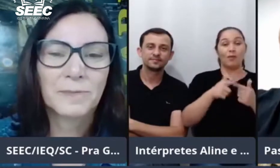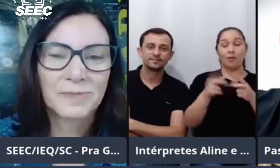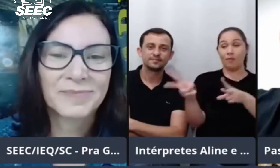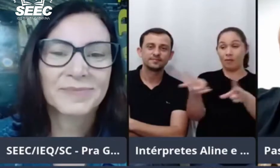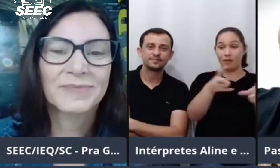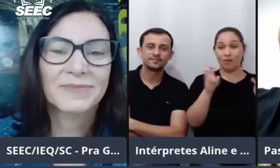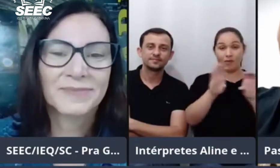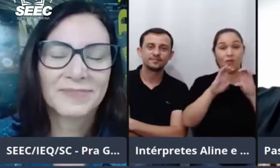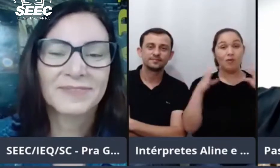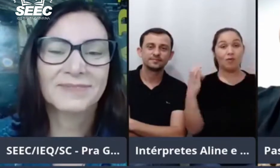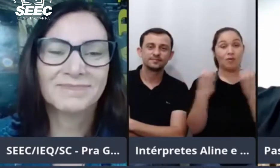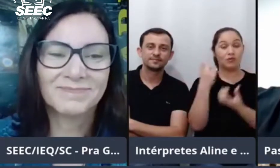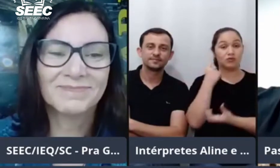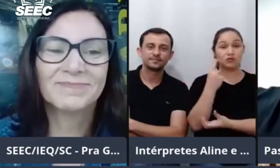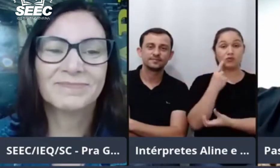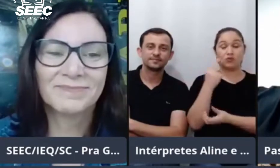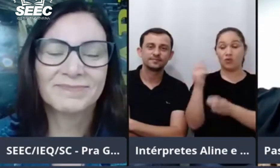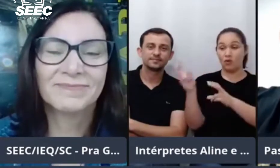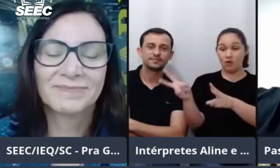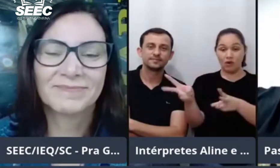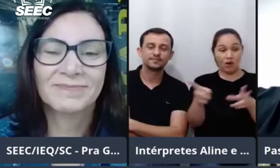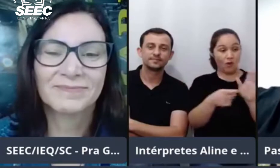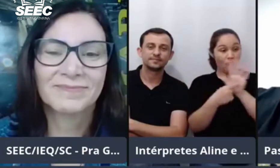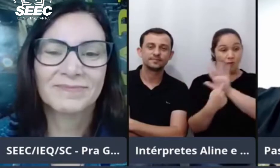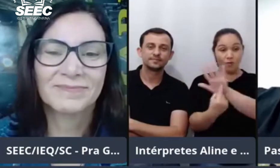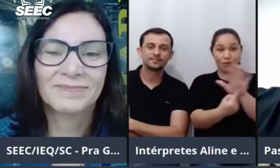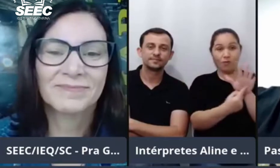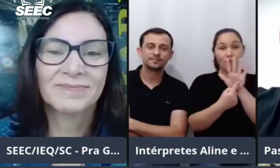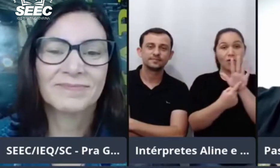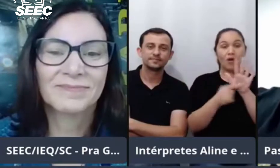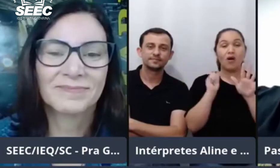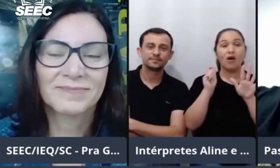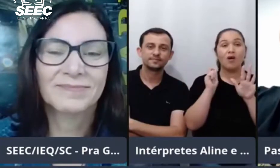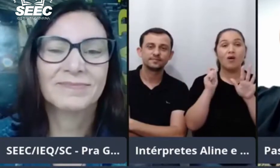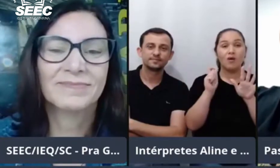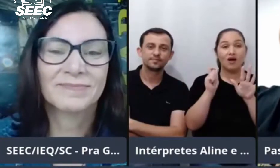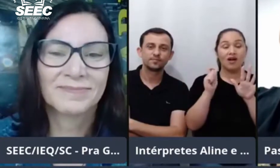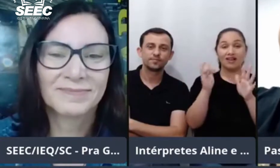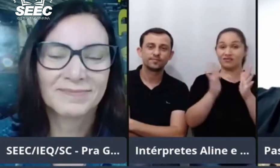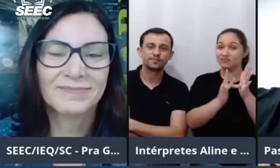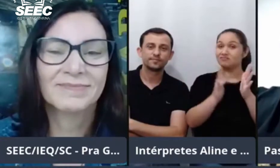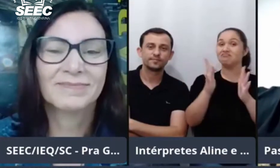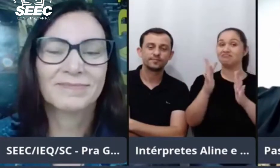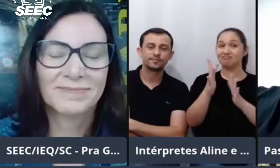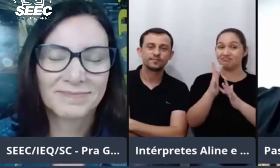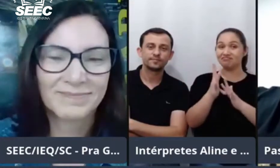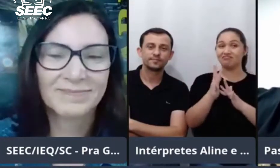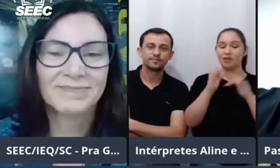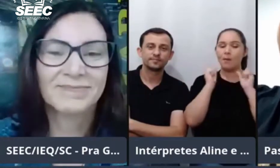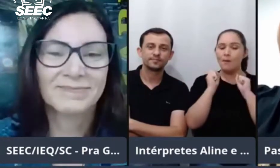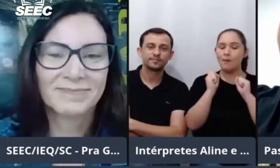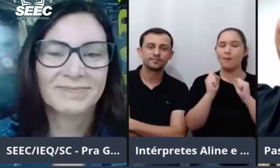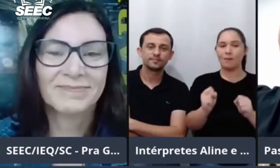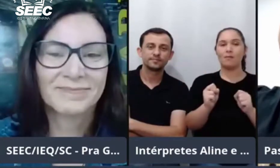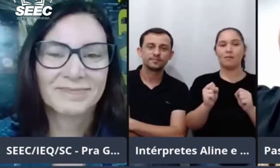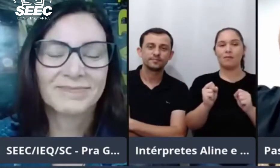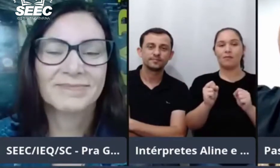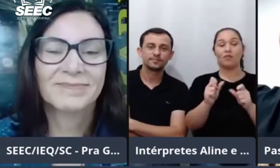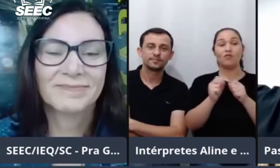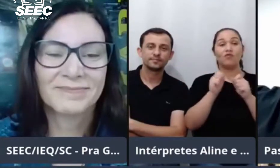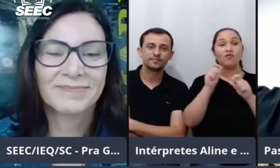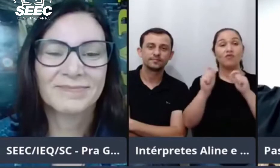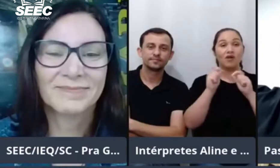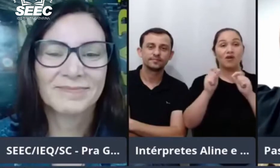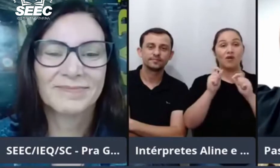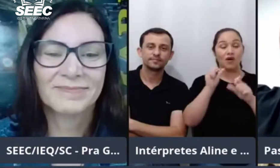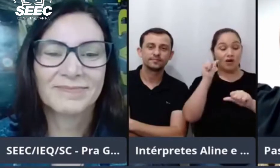da esperança que, através de Jesus Cristo, eles podem ser motivados, inspirados, né, sair,